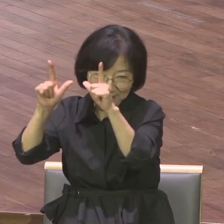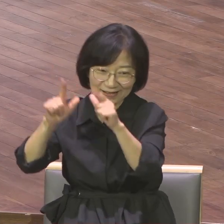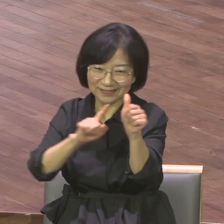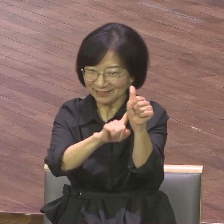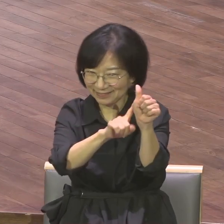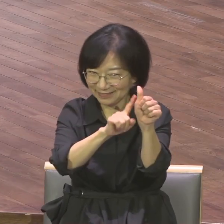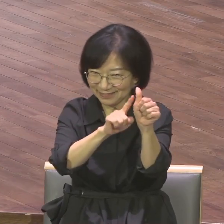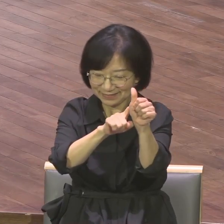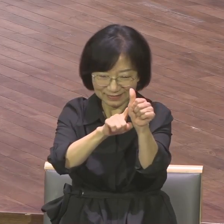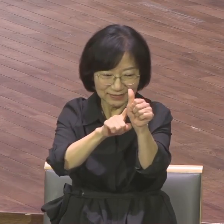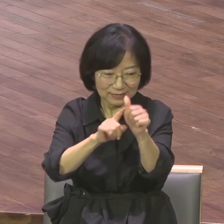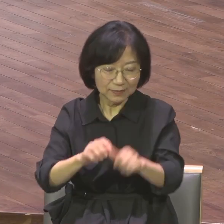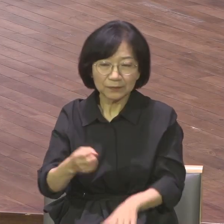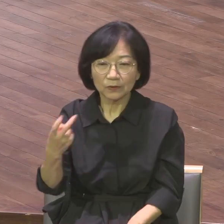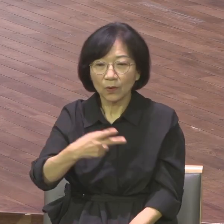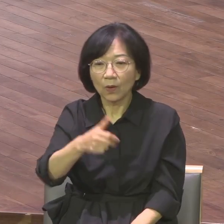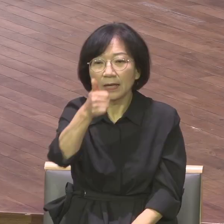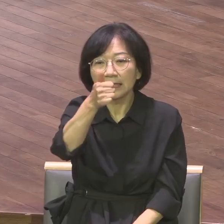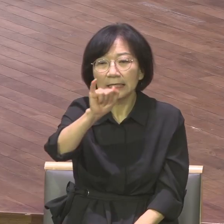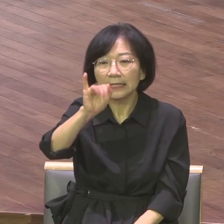히브리 11장의 명단들이